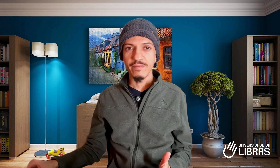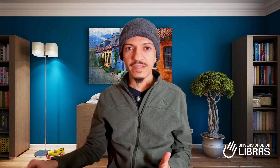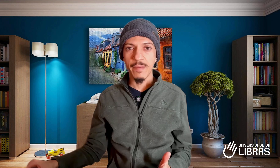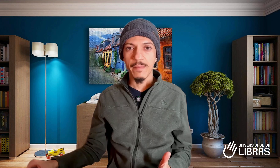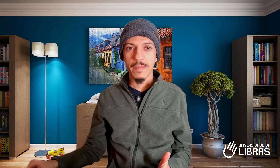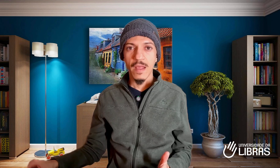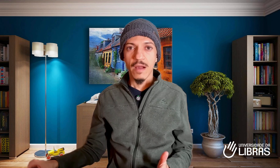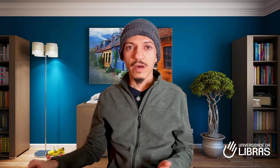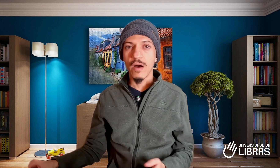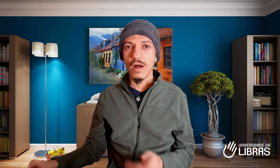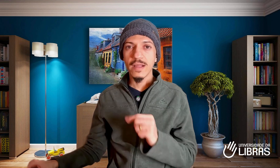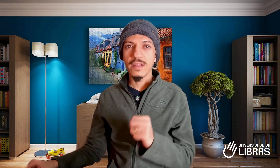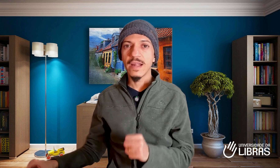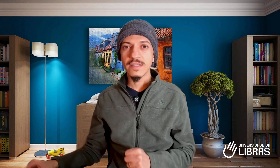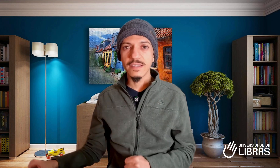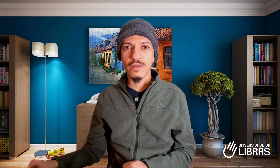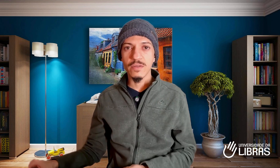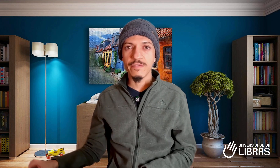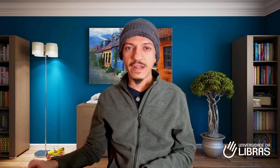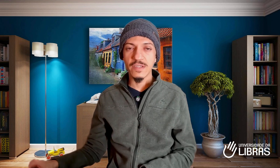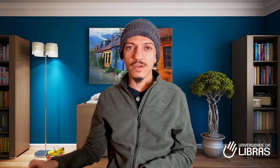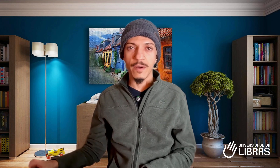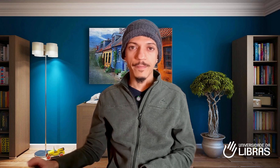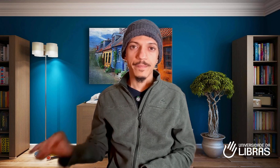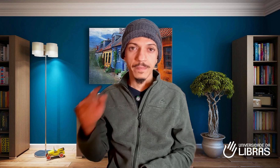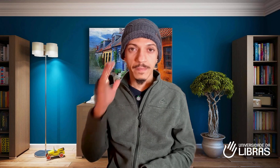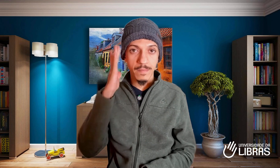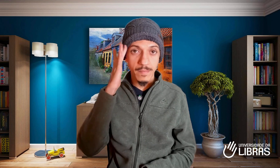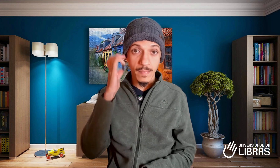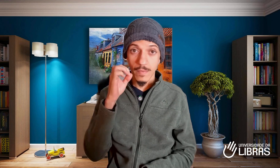Percebe? Agora, olha que interessante essa outra frase aqui, ó.